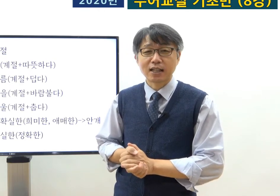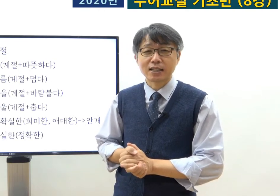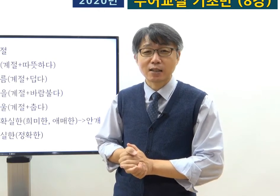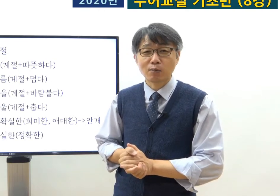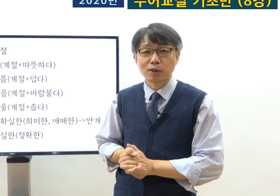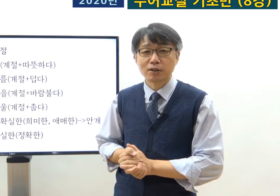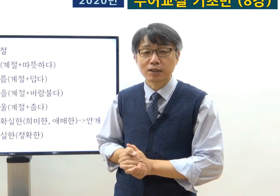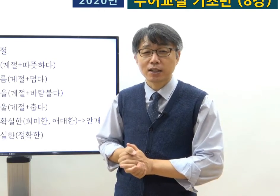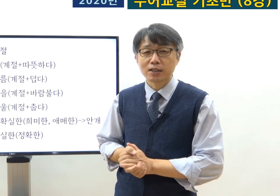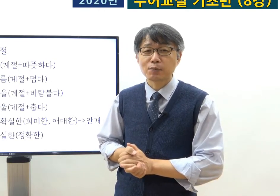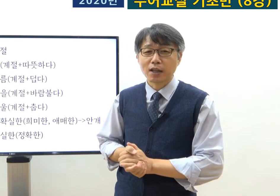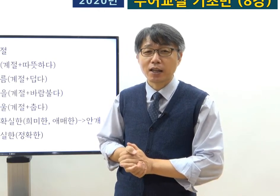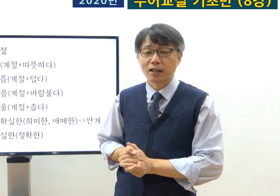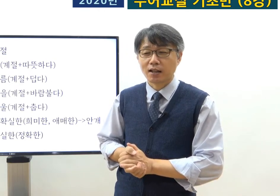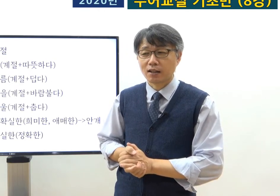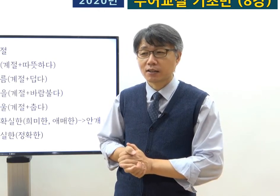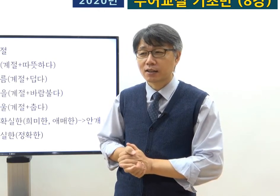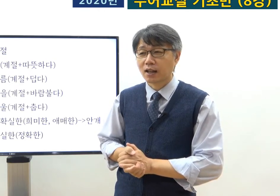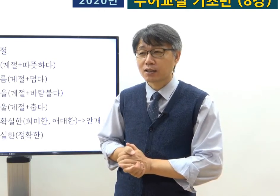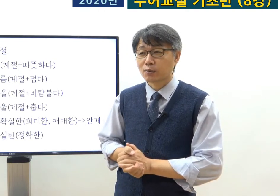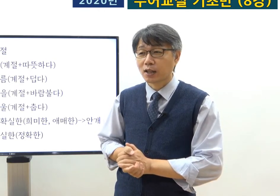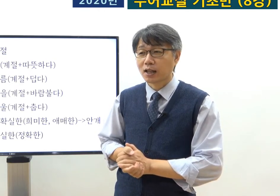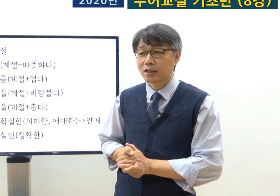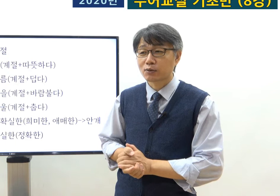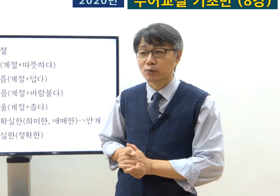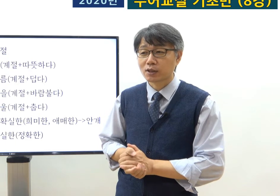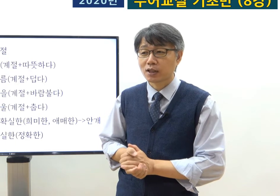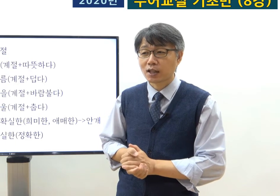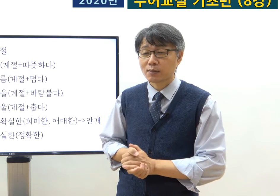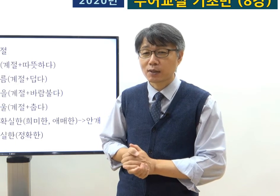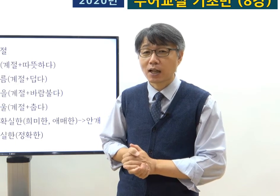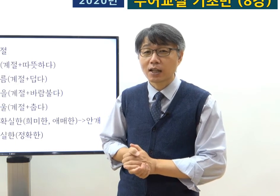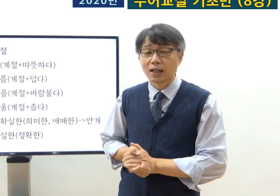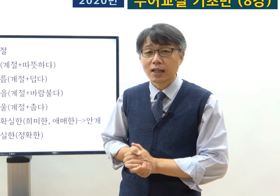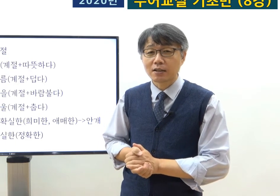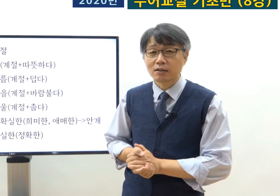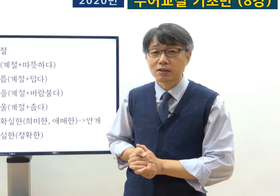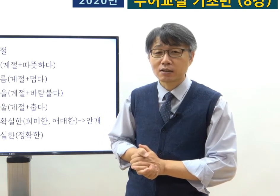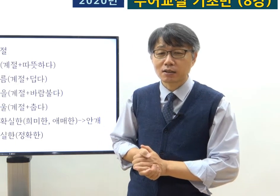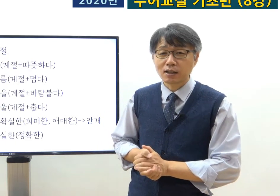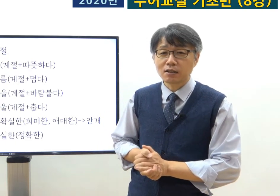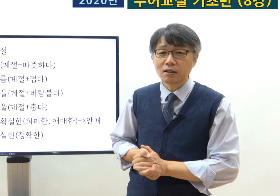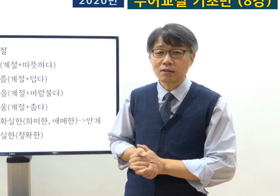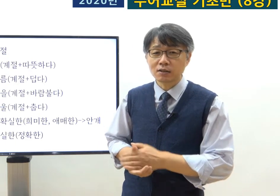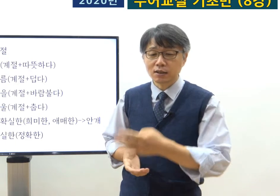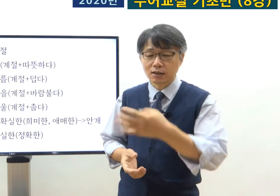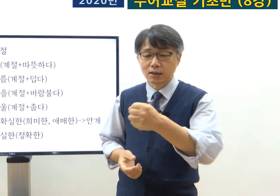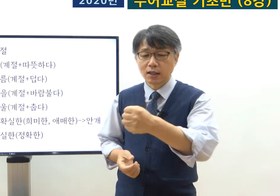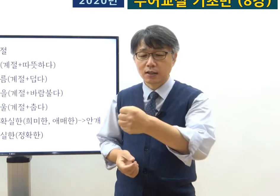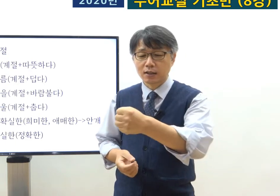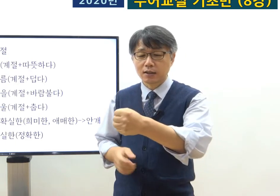하시다 보면 쉽게 이해하시고 따라 하실 수 있을 것 같습니다. 계절은 1년, 이게